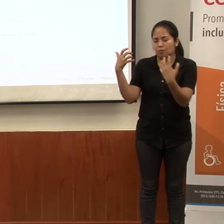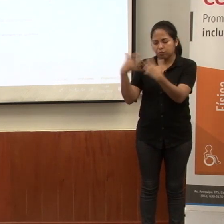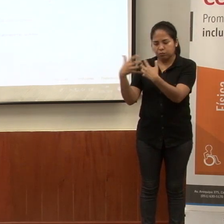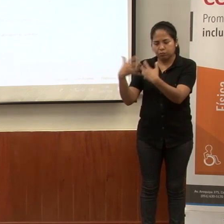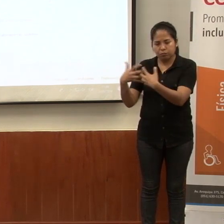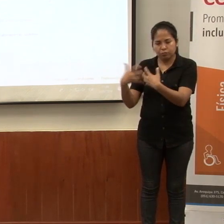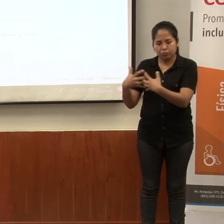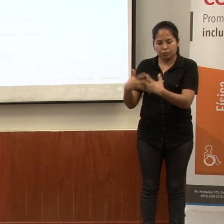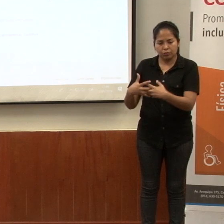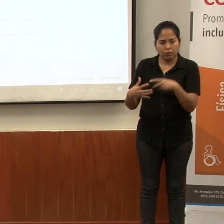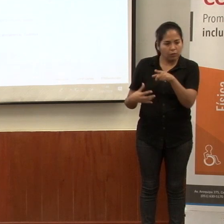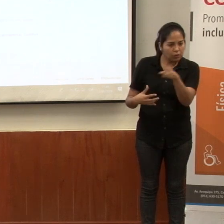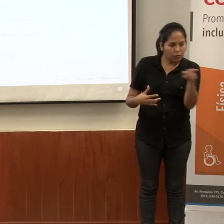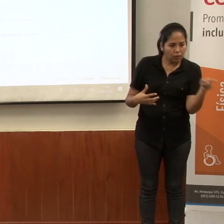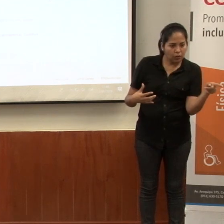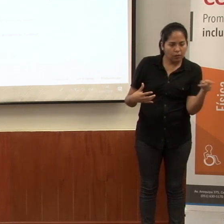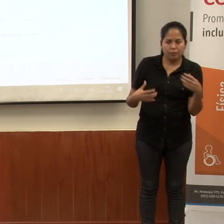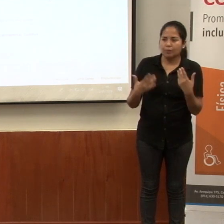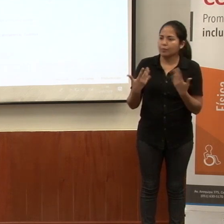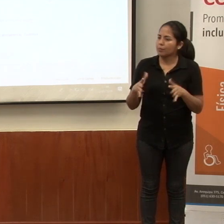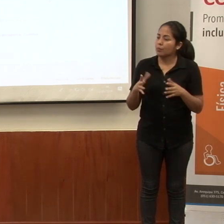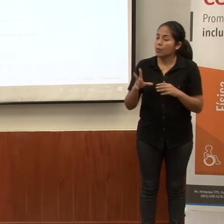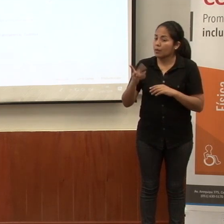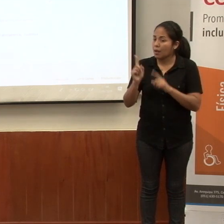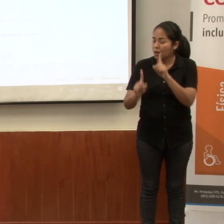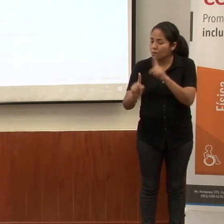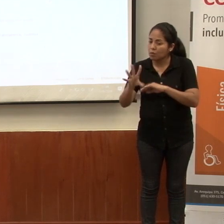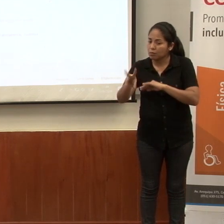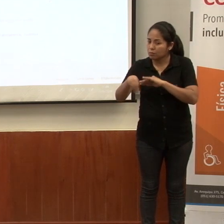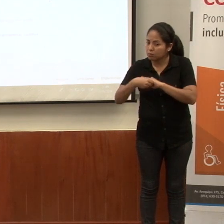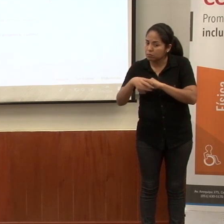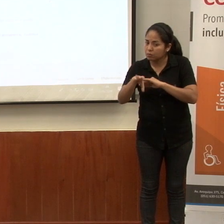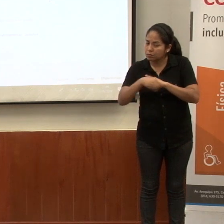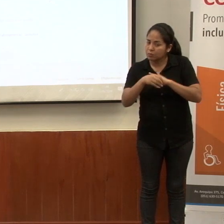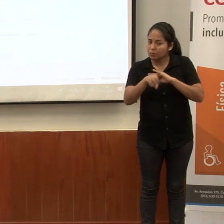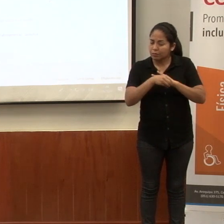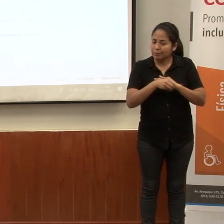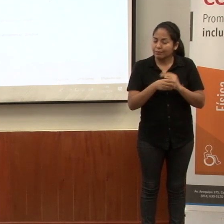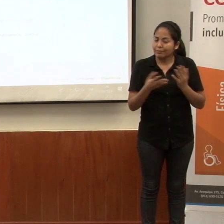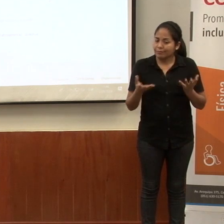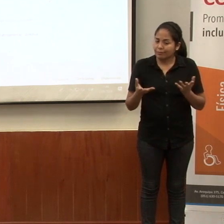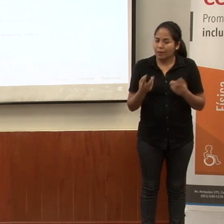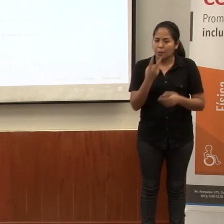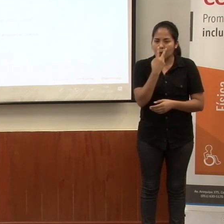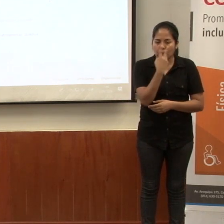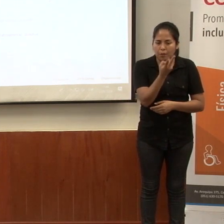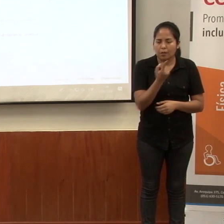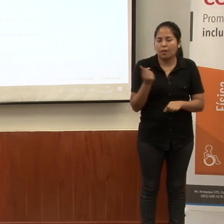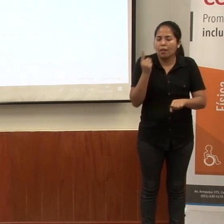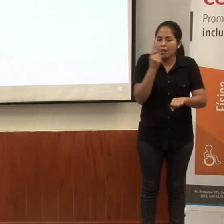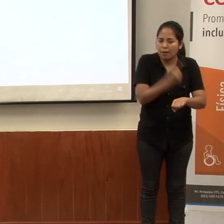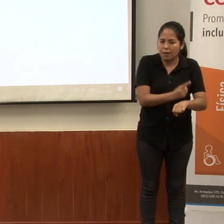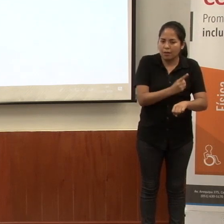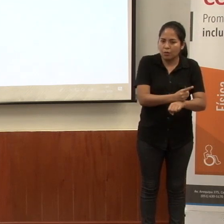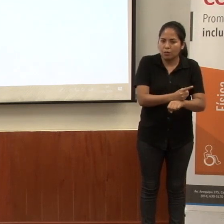porque no puedo negar que la corrupción puede estar rondando también por ahí, y tenemos denuncias, por ejemplo,